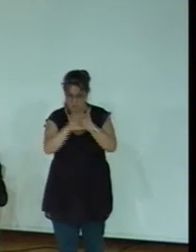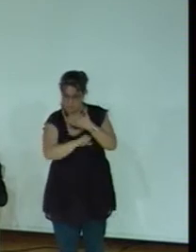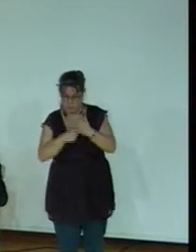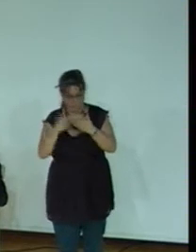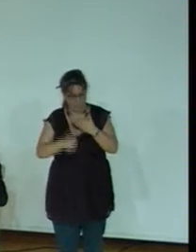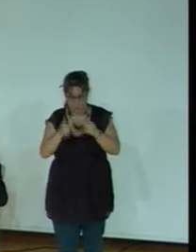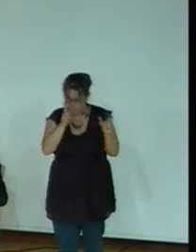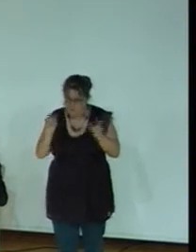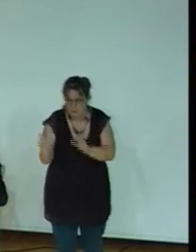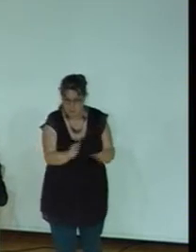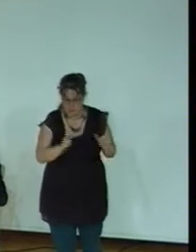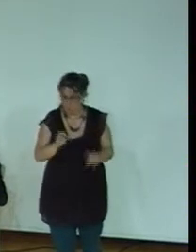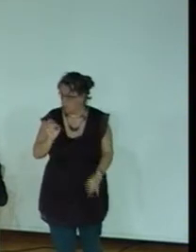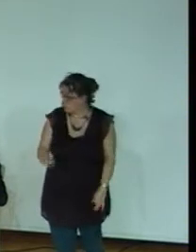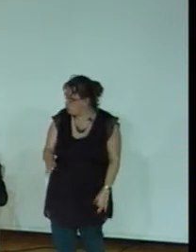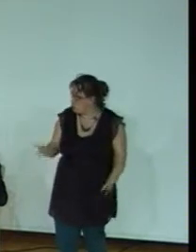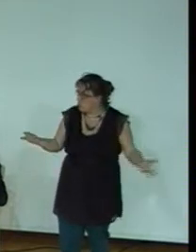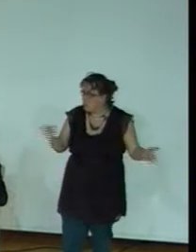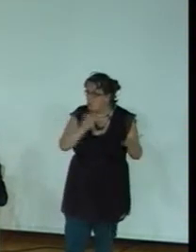aucun service d'e-commerce